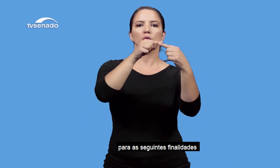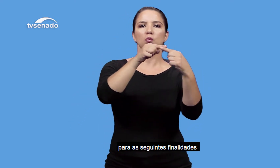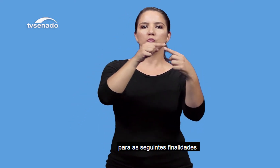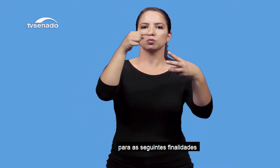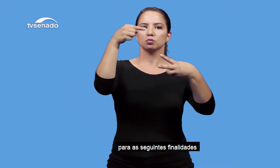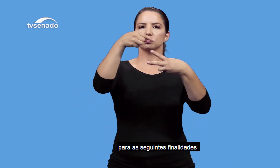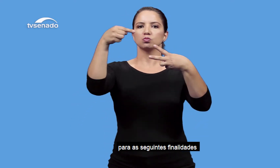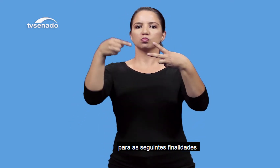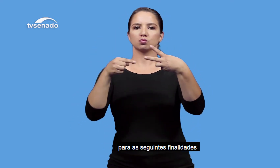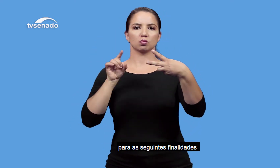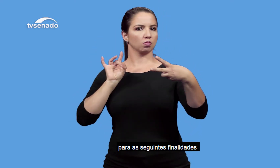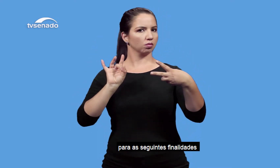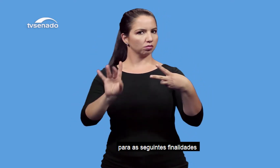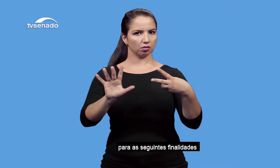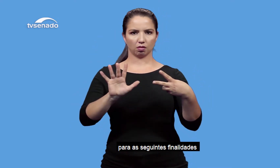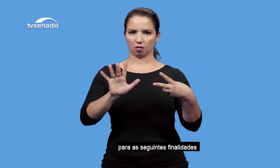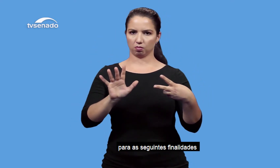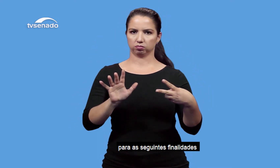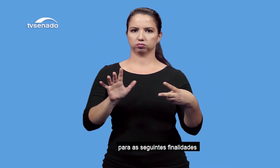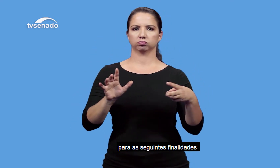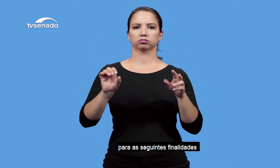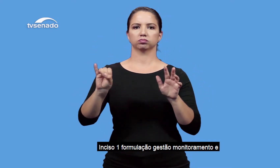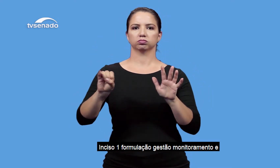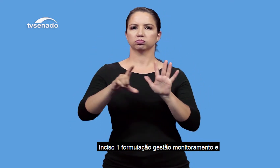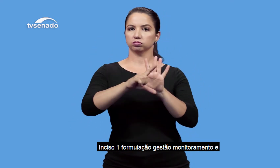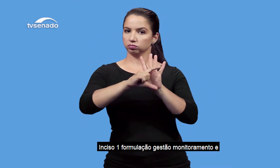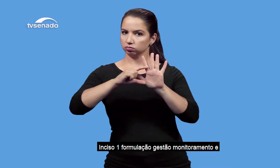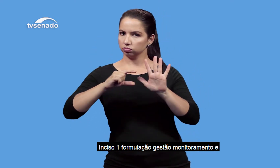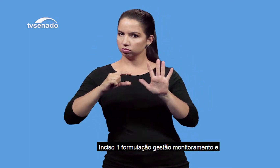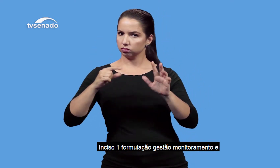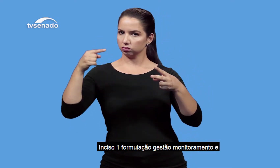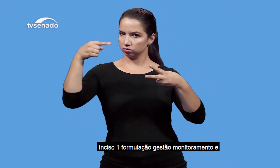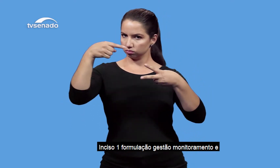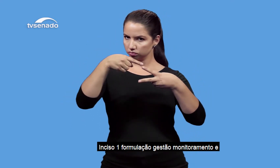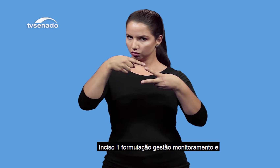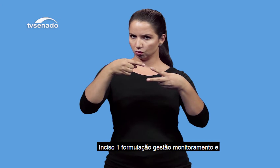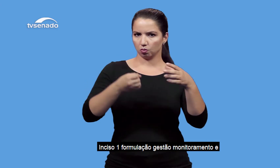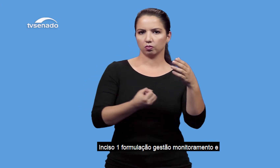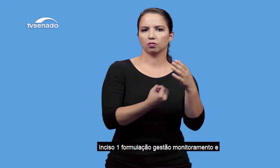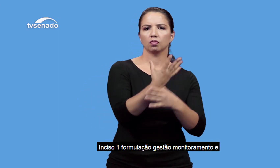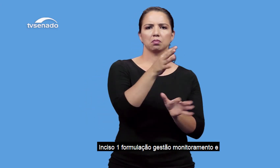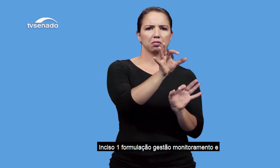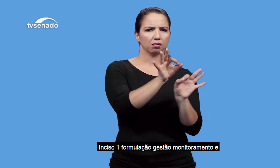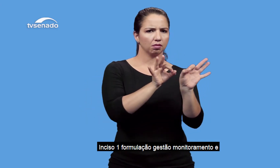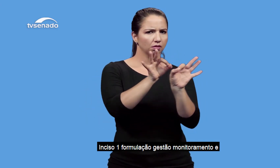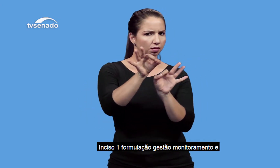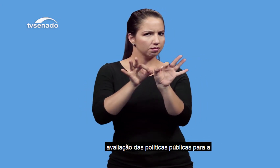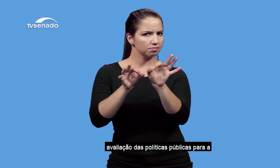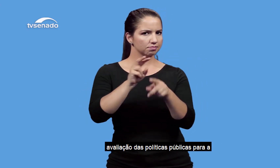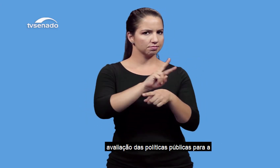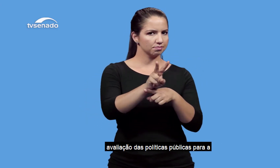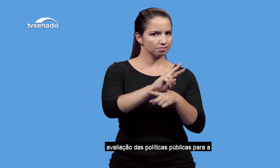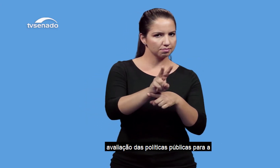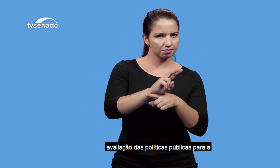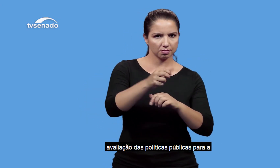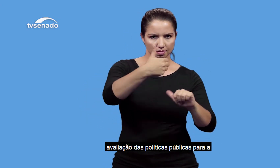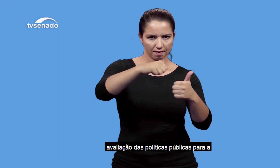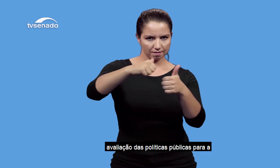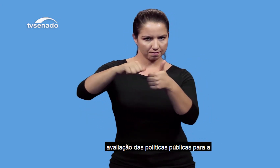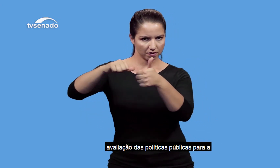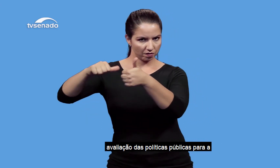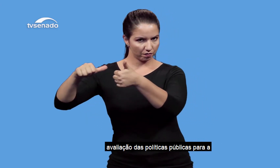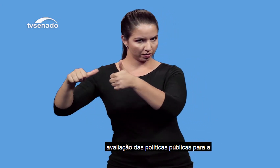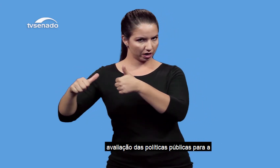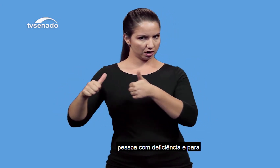finalidades incisos 1 formulação gestão monitoramento e avaliação das políticas públicas